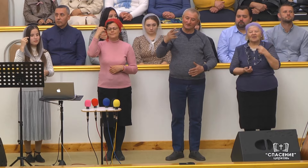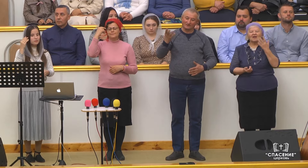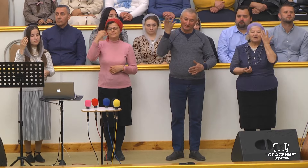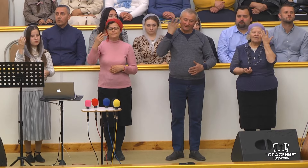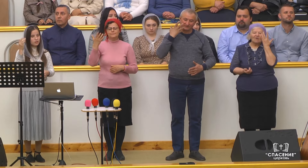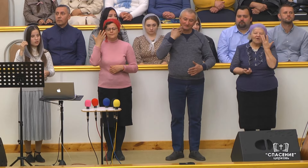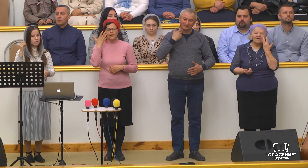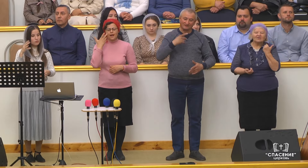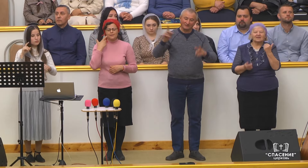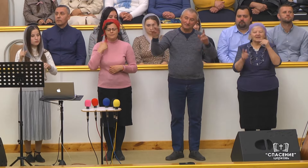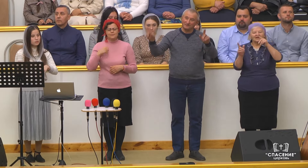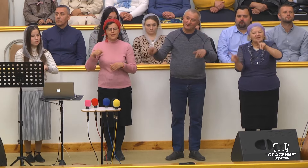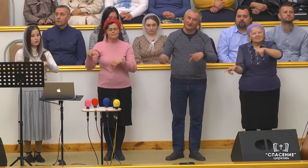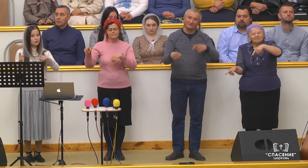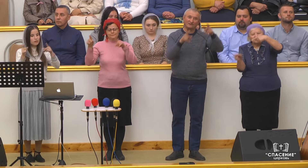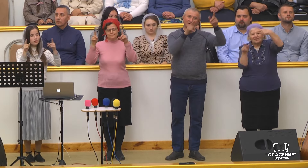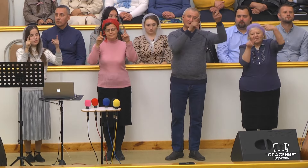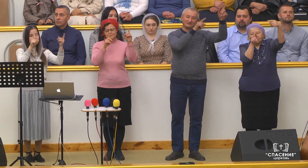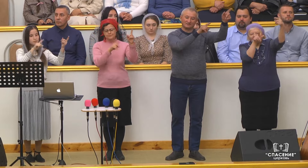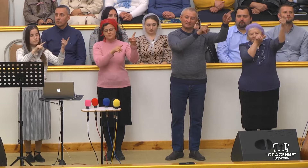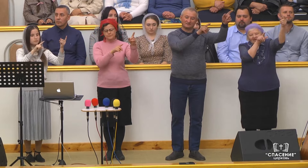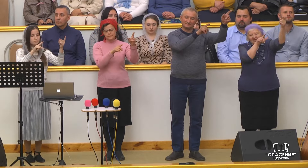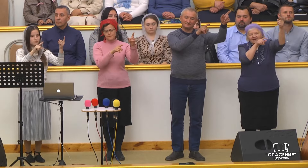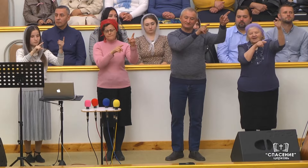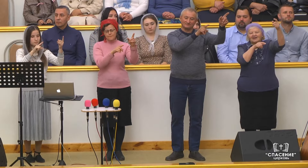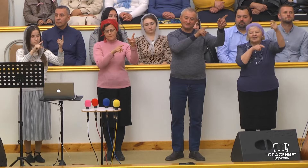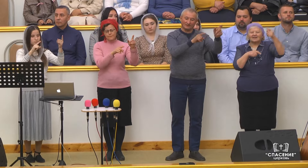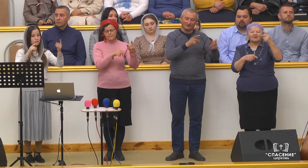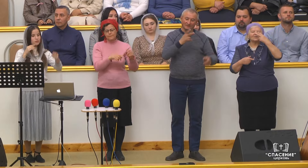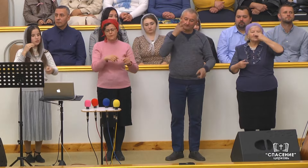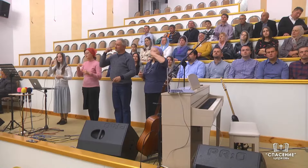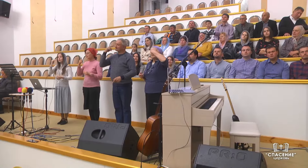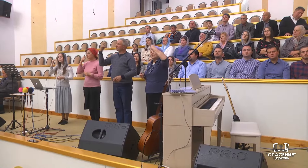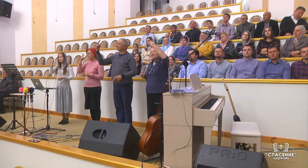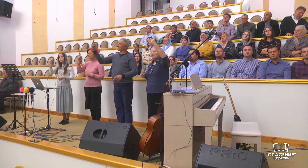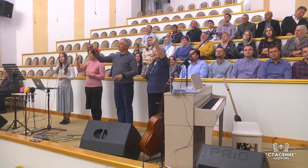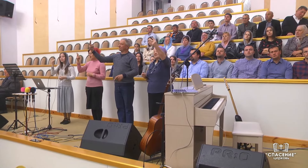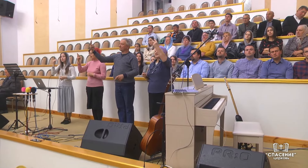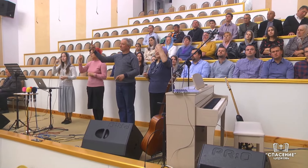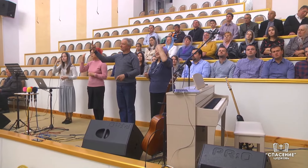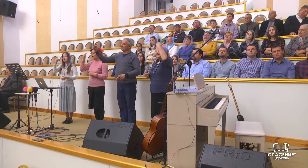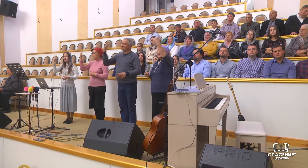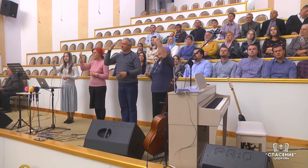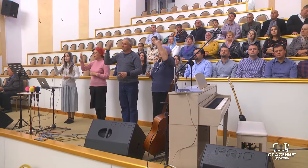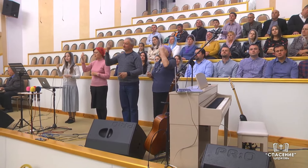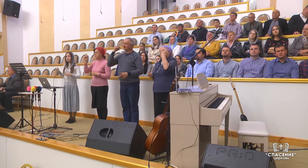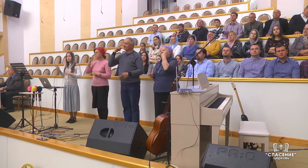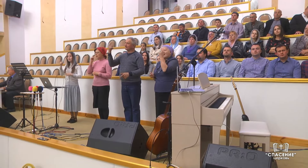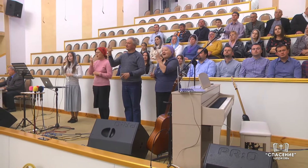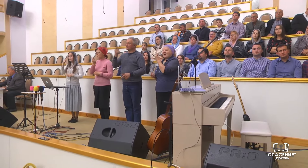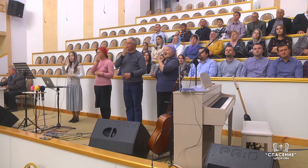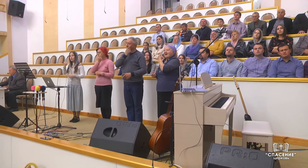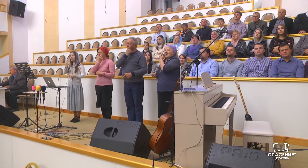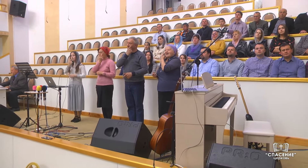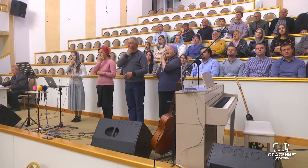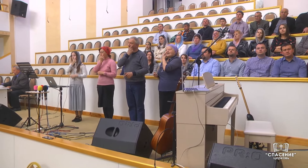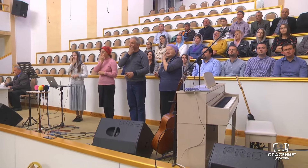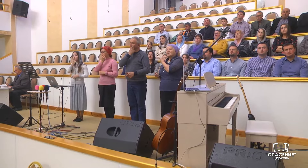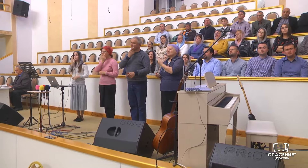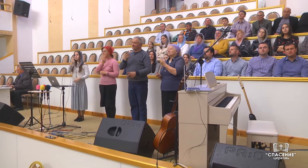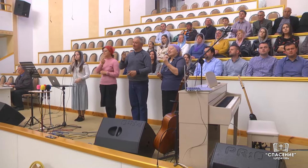взгляд, чтобы, придя к твоим ногам, увидеть в твоих